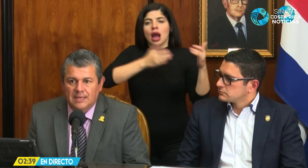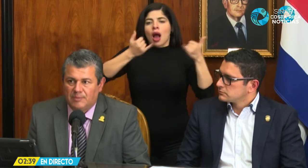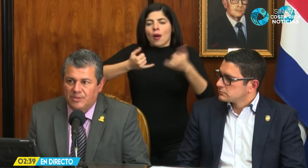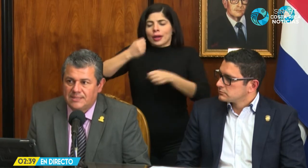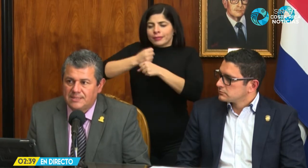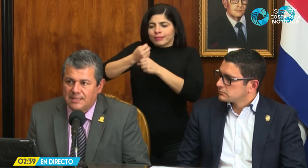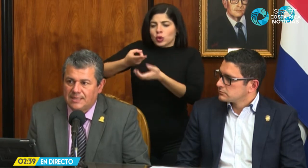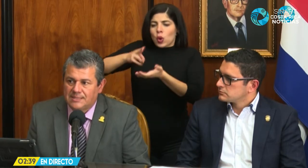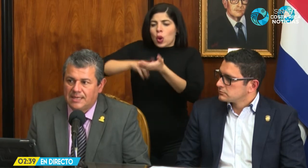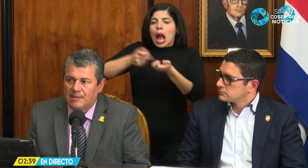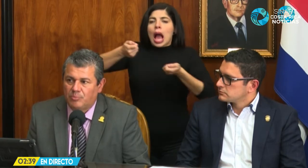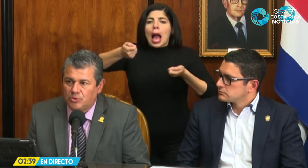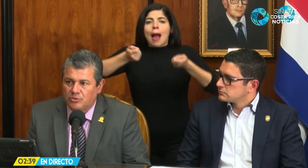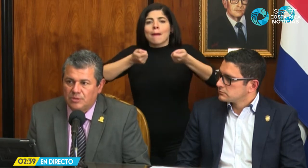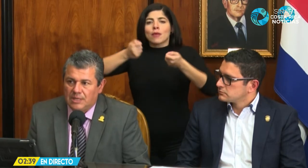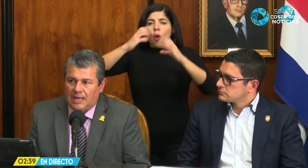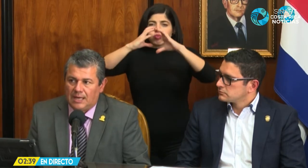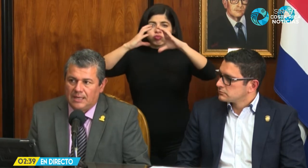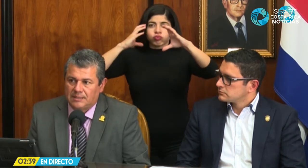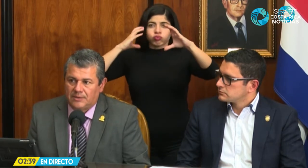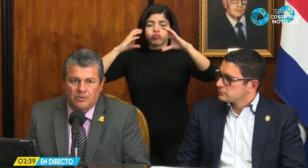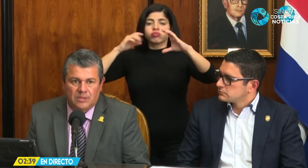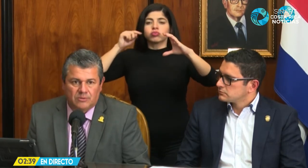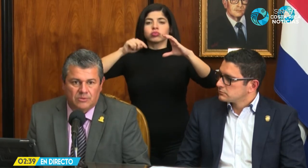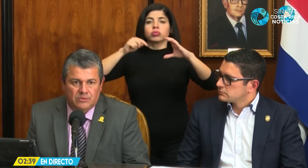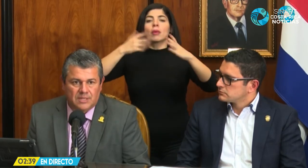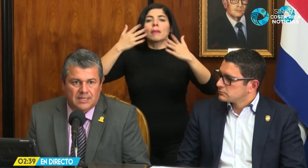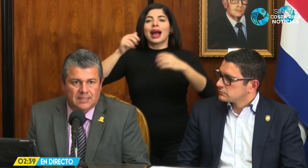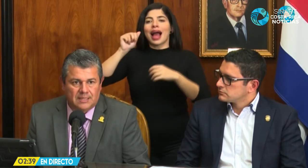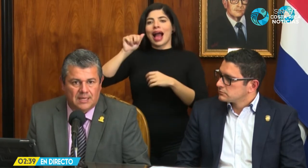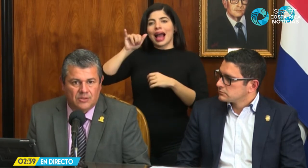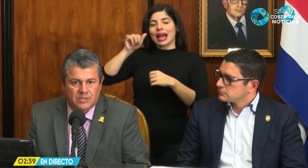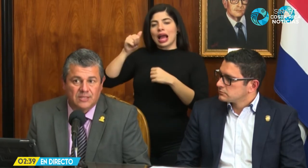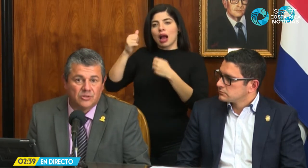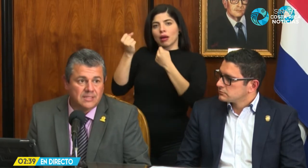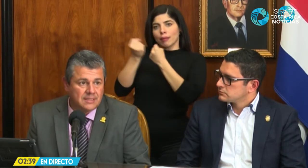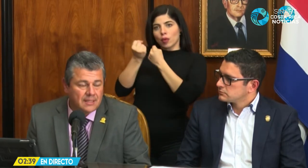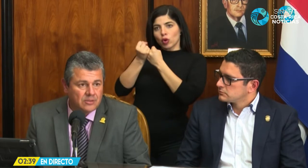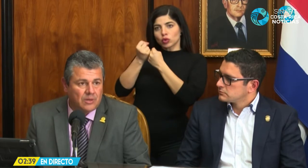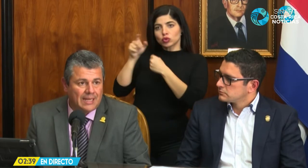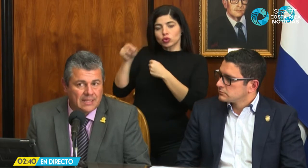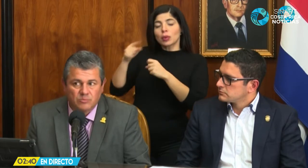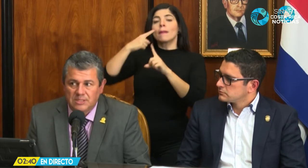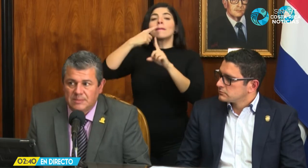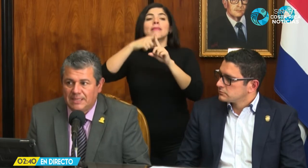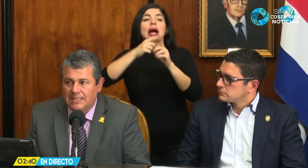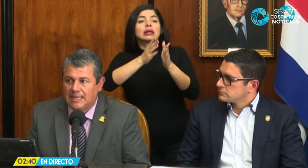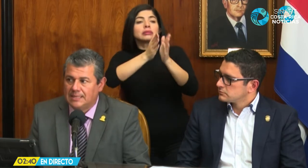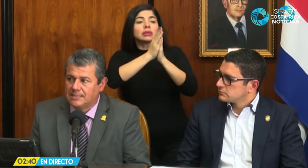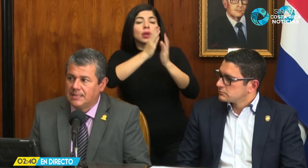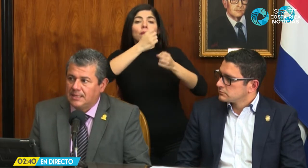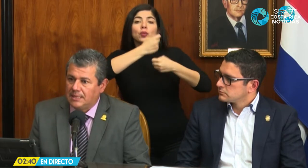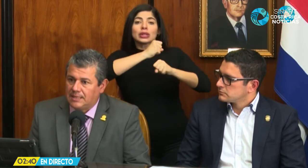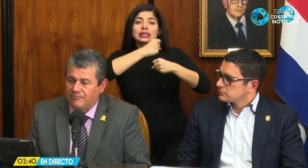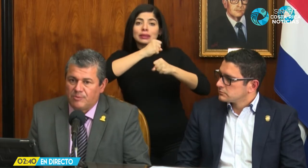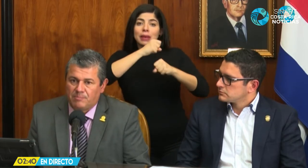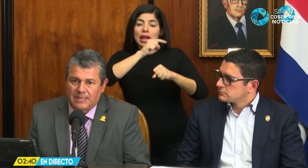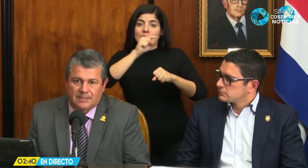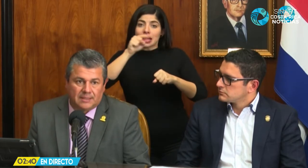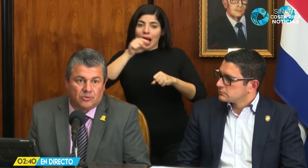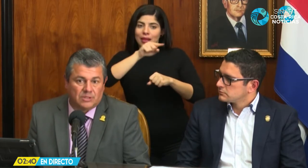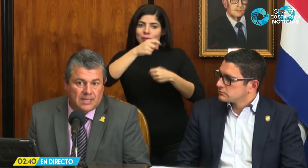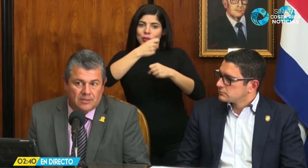de camiones cisternas en apoyo al trabajo de acueductos y alcantarillados y solicitando a las municipalidades que